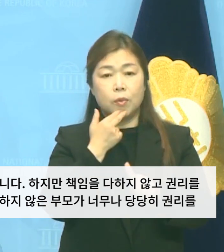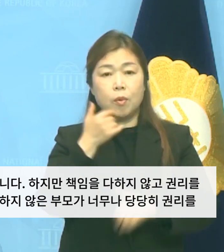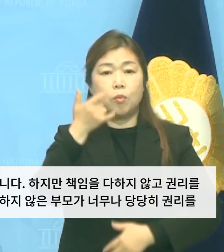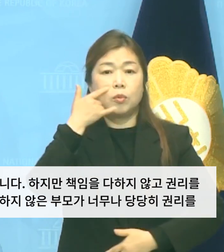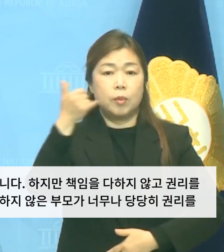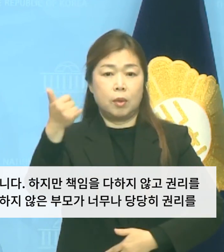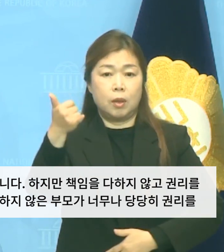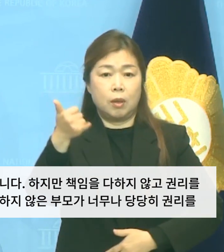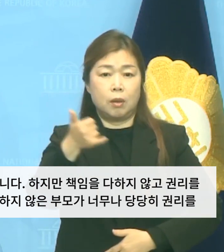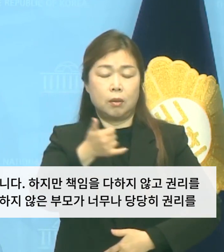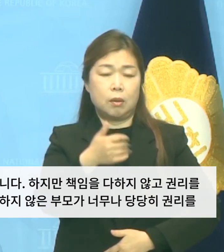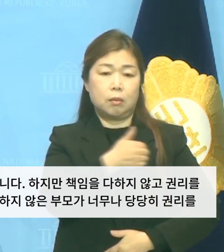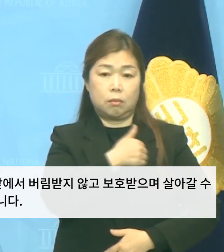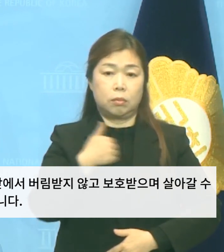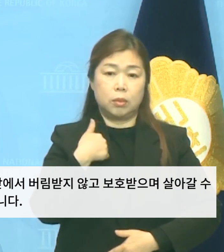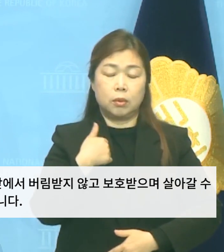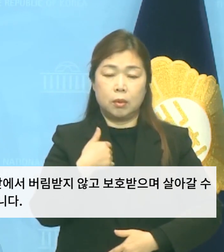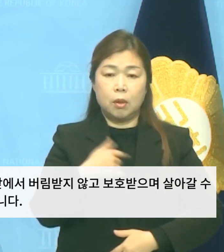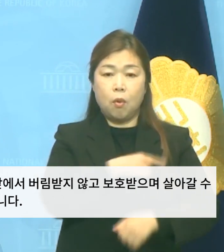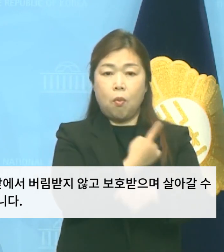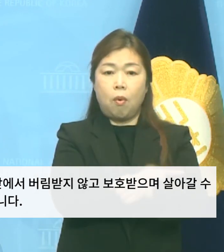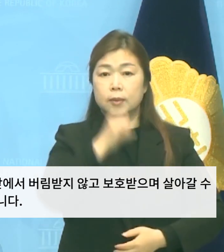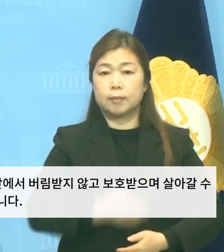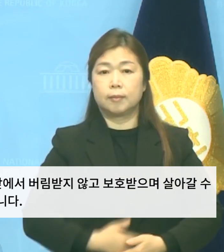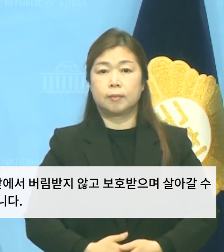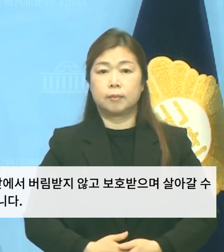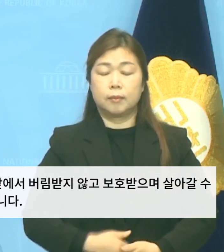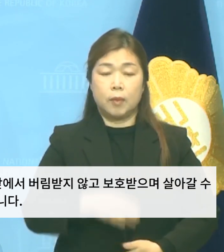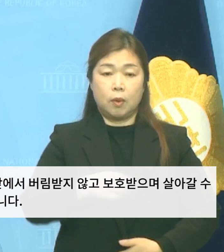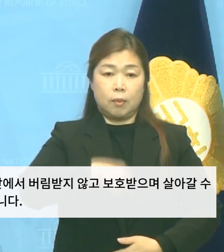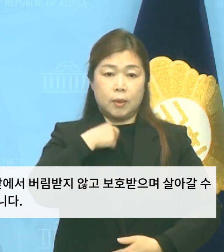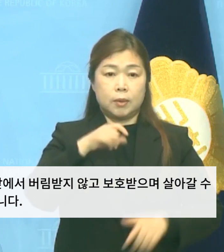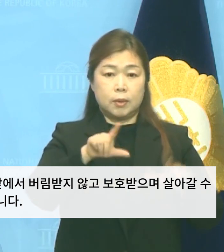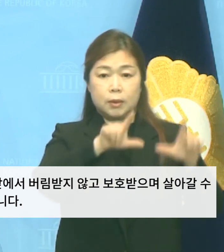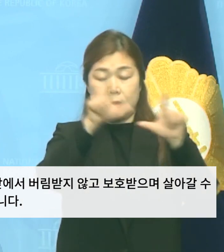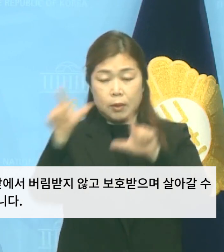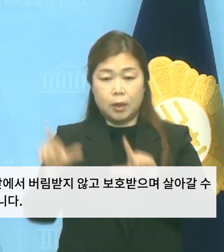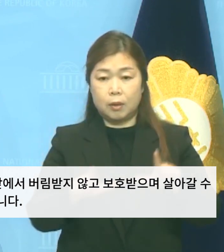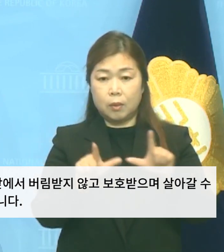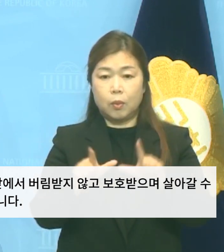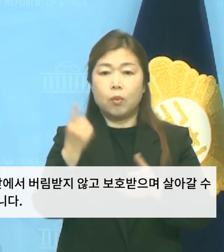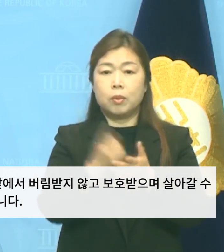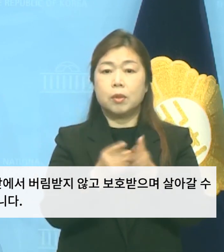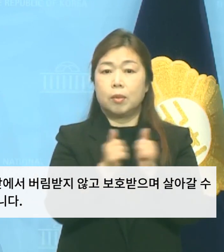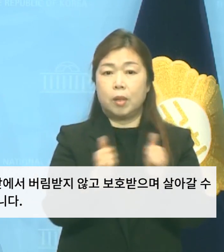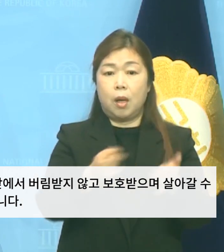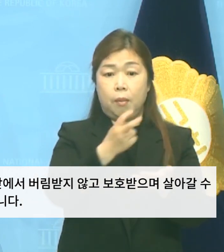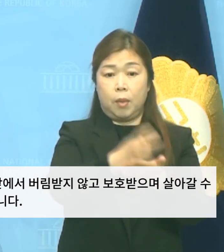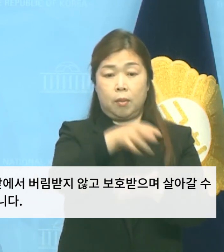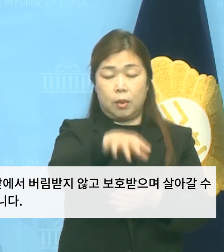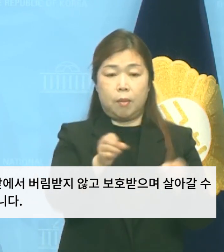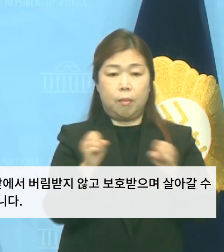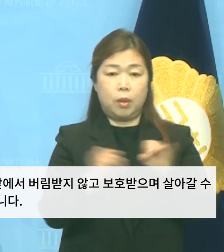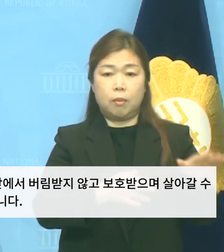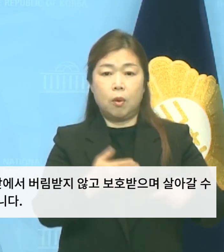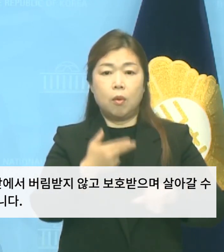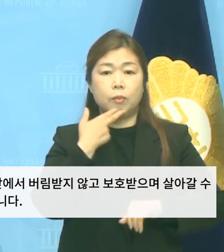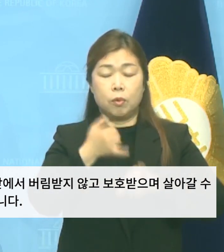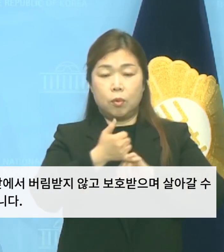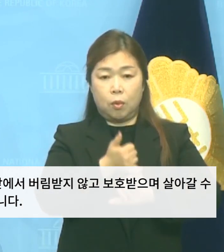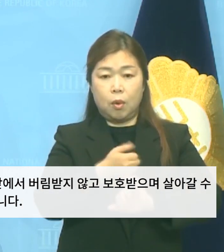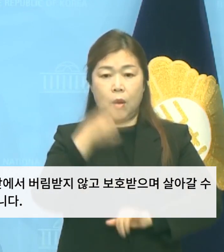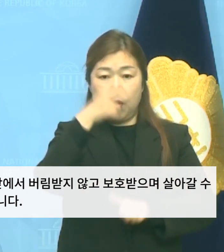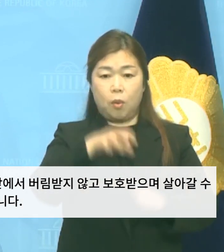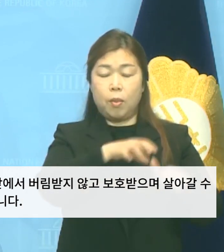부모가 너무나 당당히 권리를 주장하고 있습니다. 올바른 인생을 살아온 국민이 법 앞에서 버림받지 않고